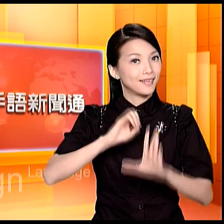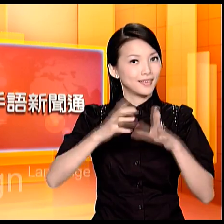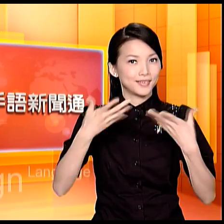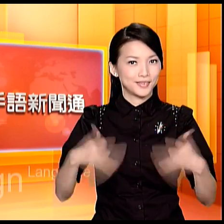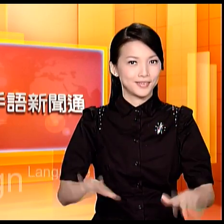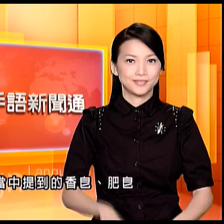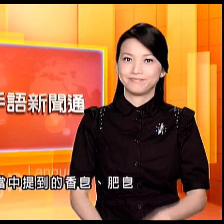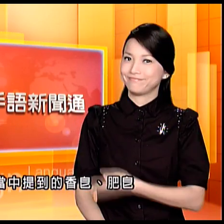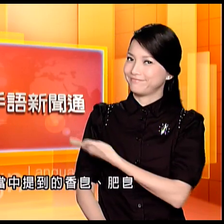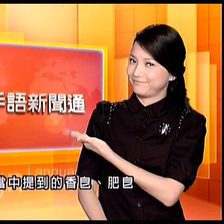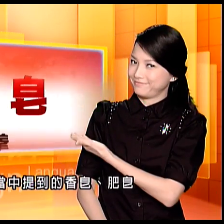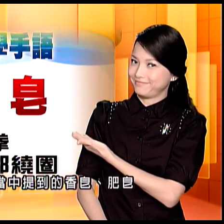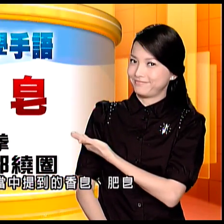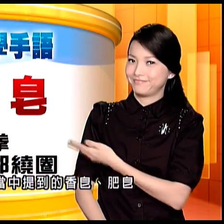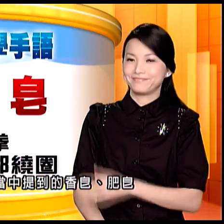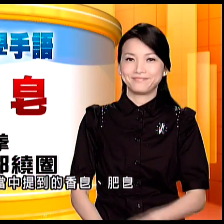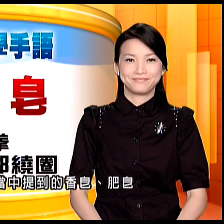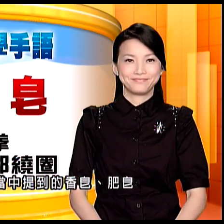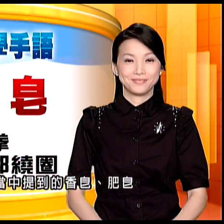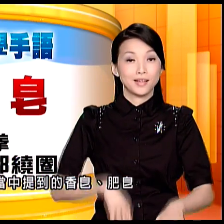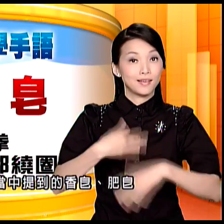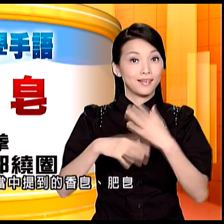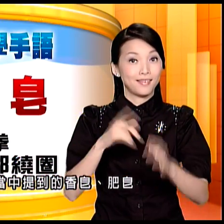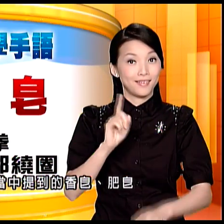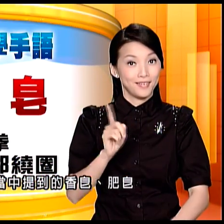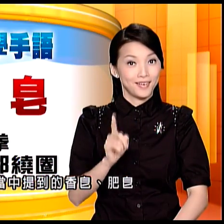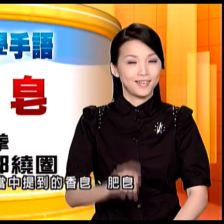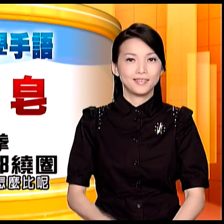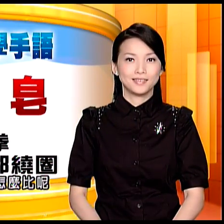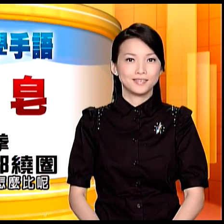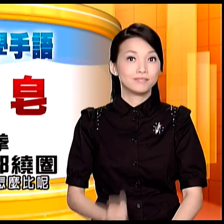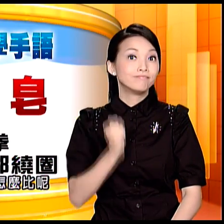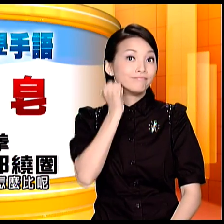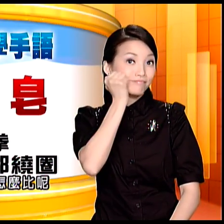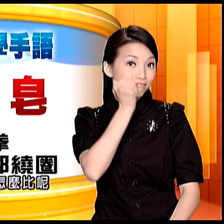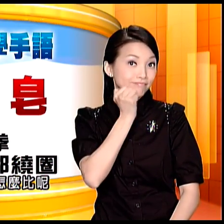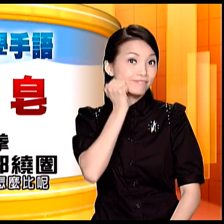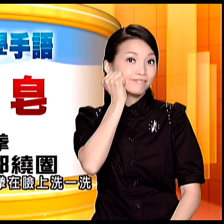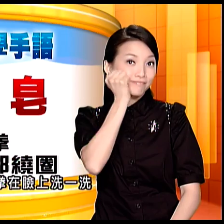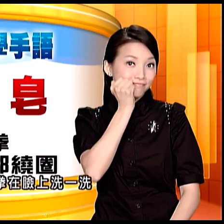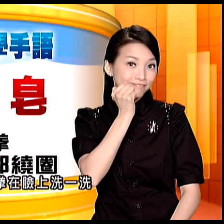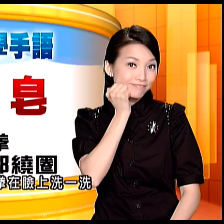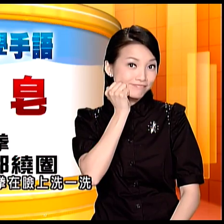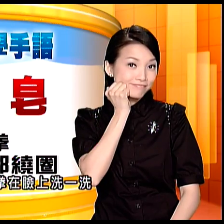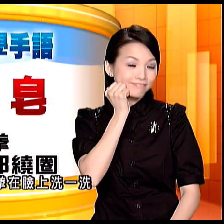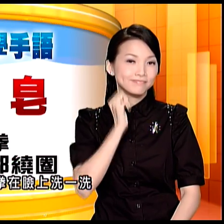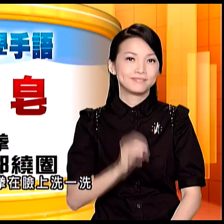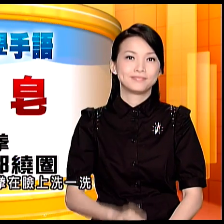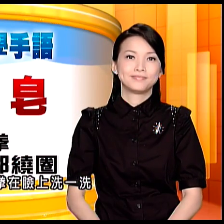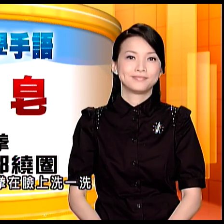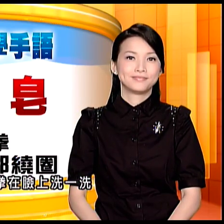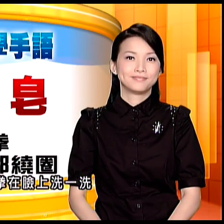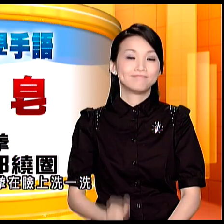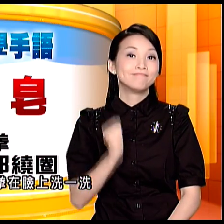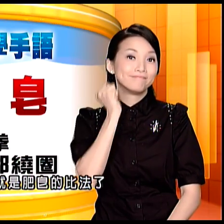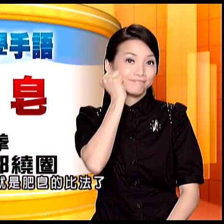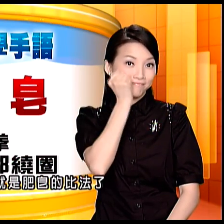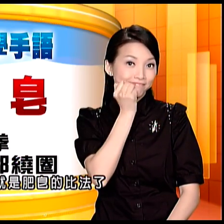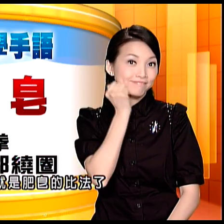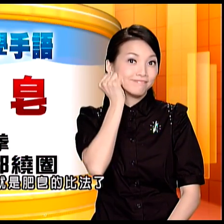刚刚新闻当中提到的香皂、肥皂，手语怎么比呢？手握拳在脸上洗一洗，这样就是香皂跟肥皂